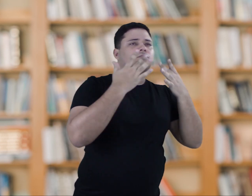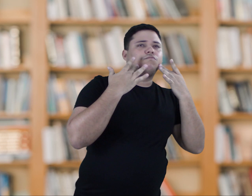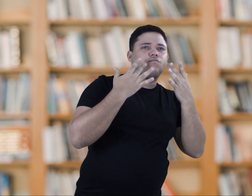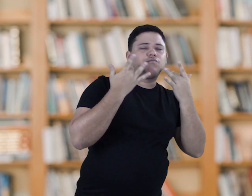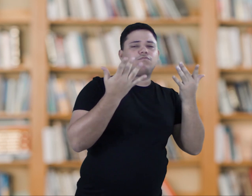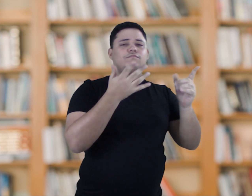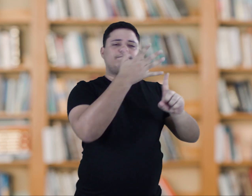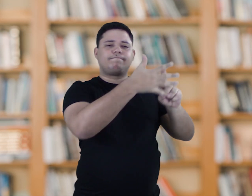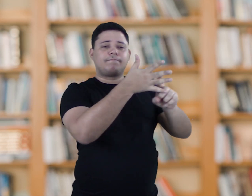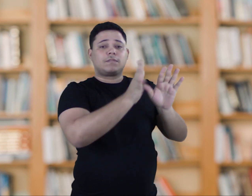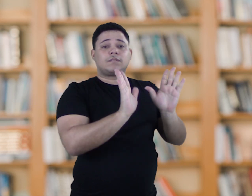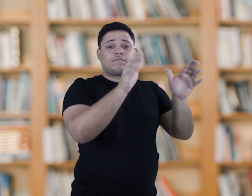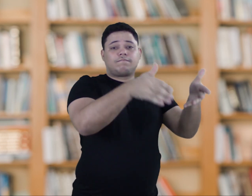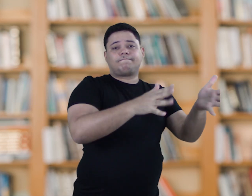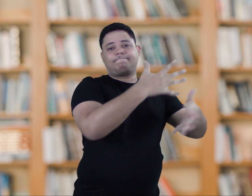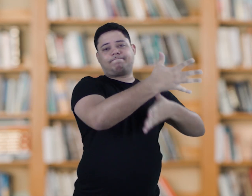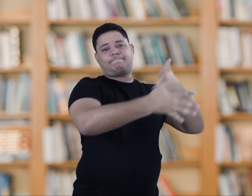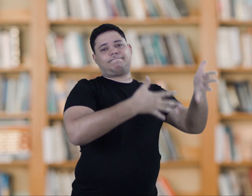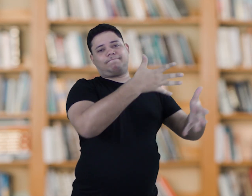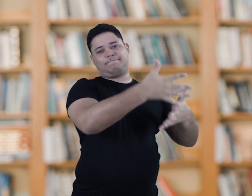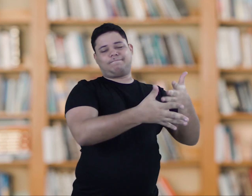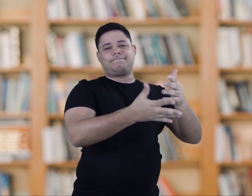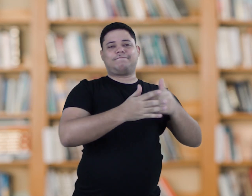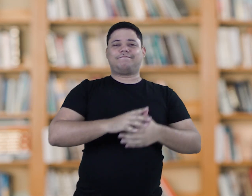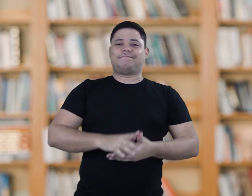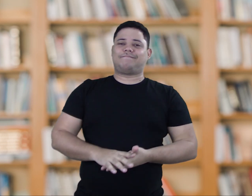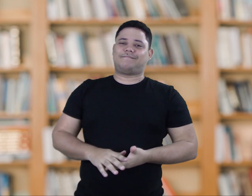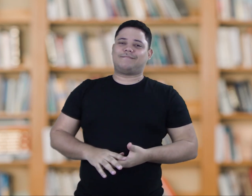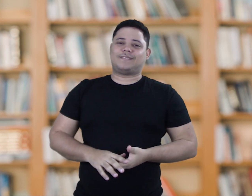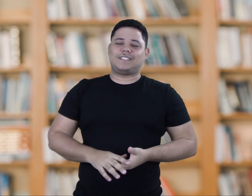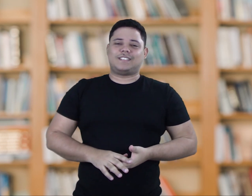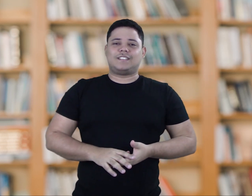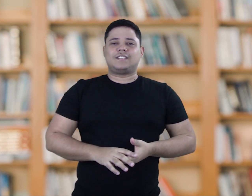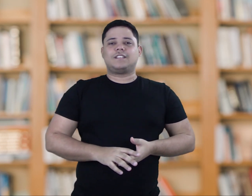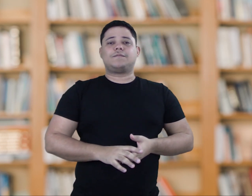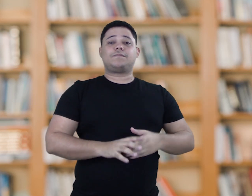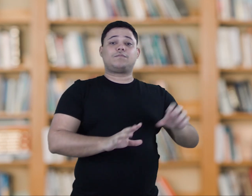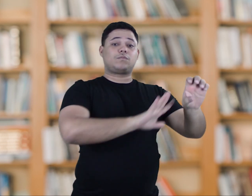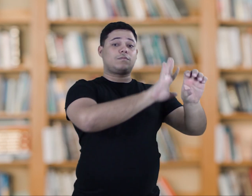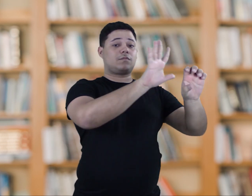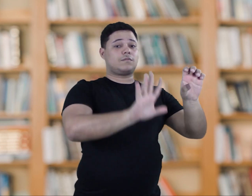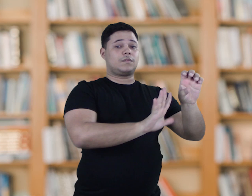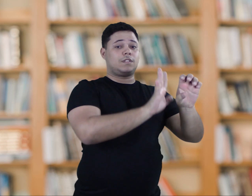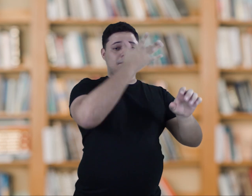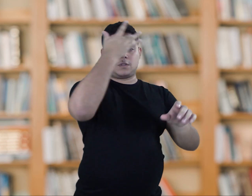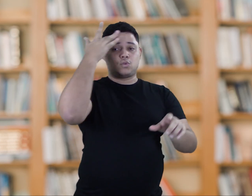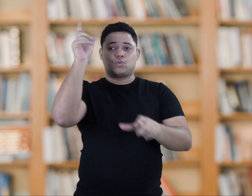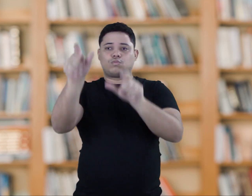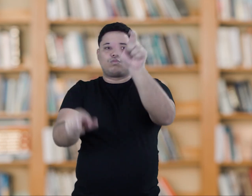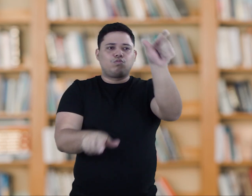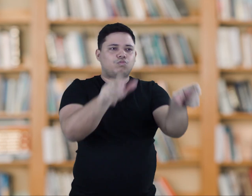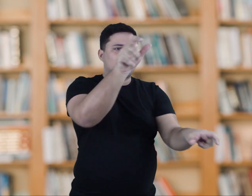vídeos, teatros, palestras, todos relacionados à língua de sinais. No Eclicas, as pessoas